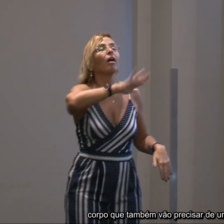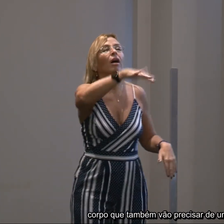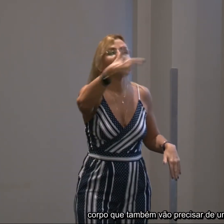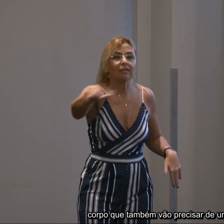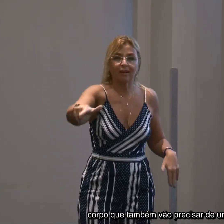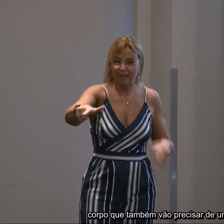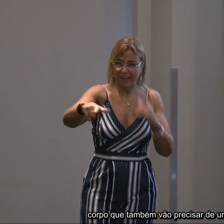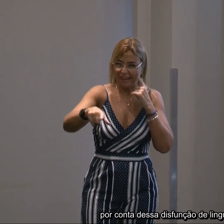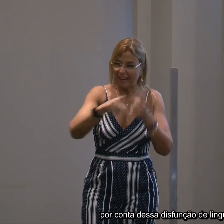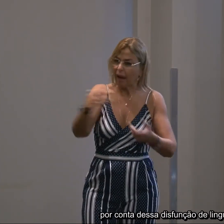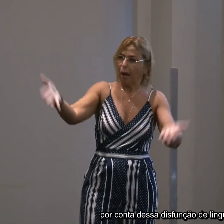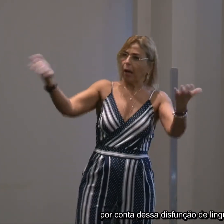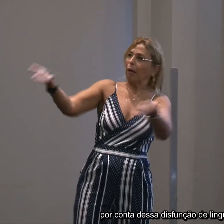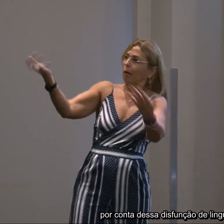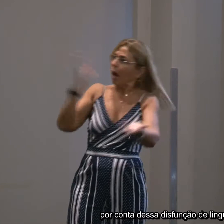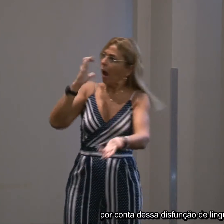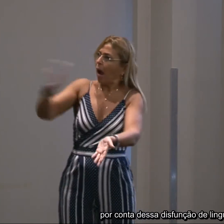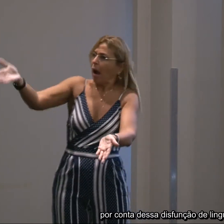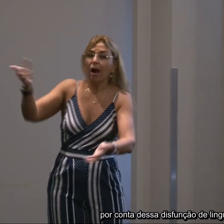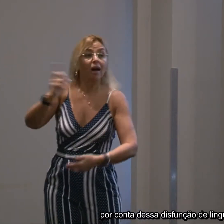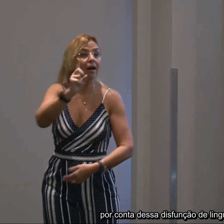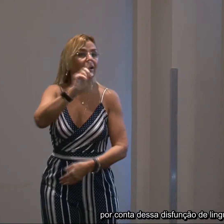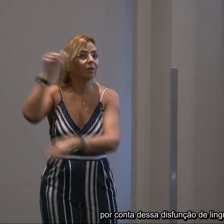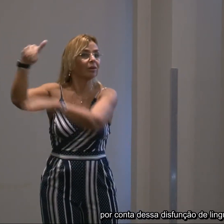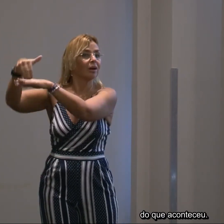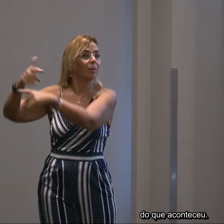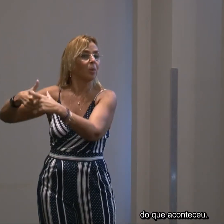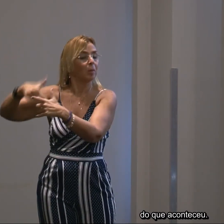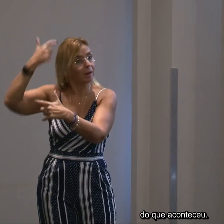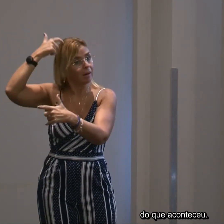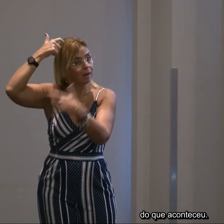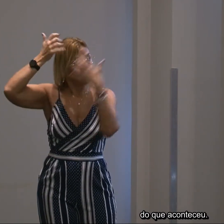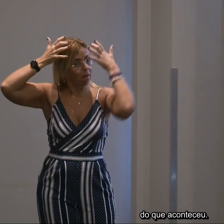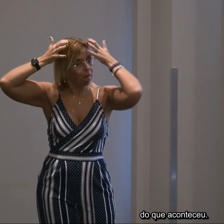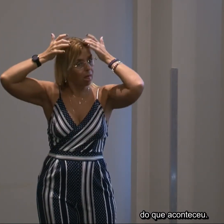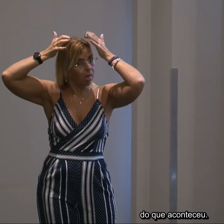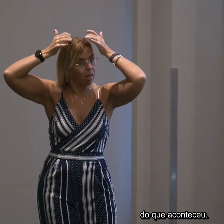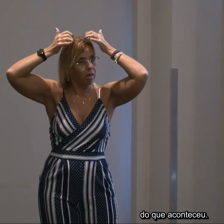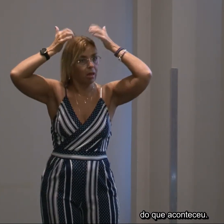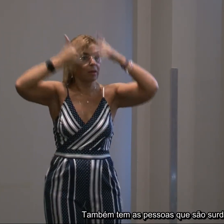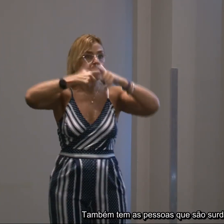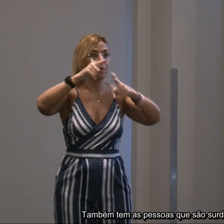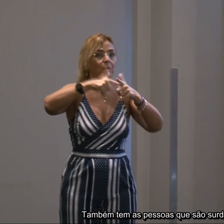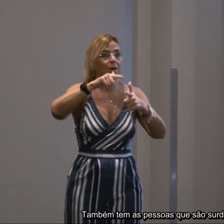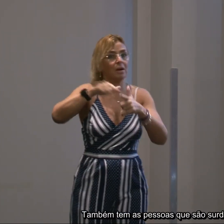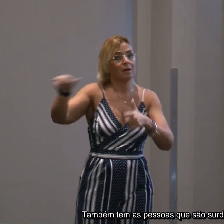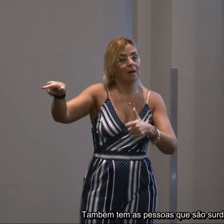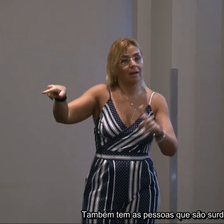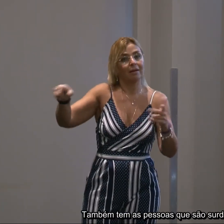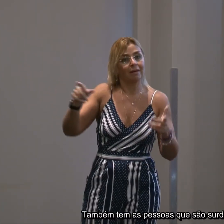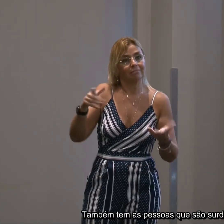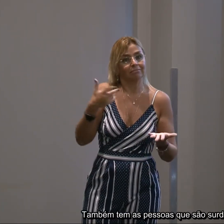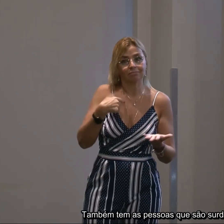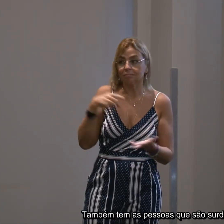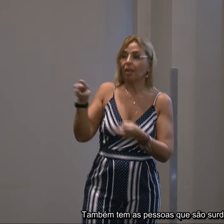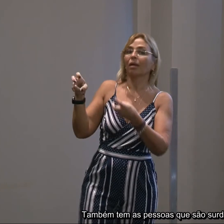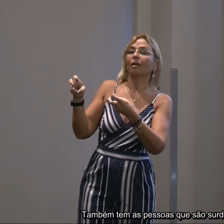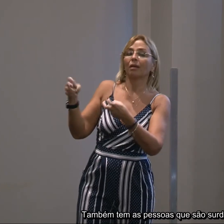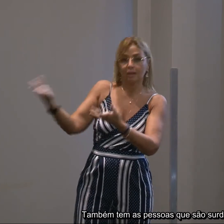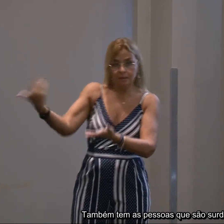precisar de uma terapia por conta dessa disfunção de linguagem do que aconteceu. Também tem as pessoas que são surdas e